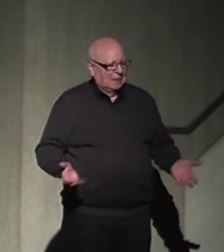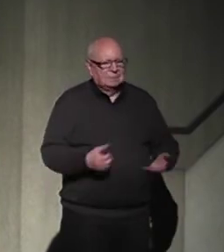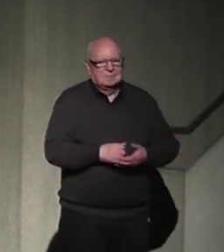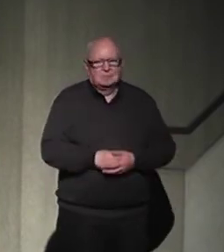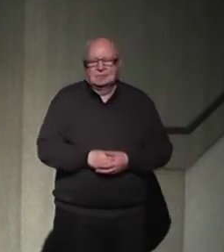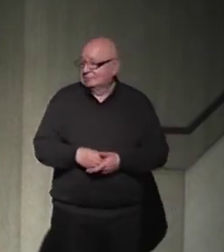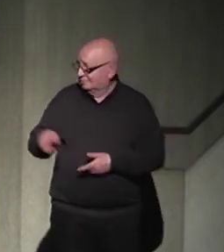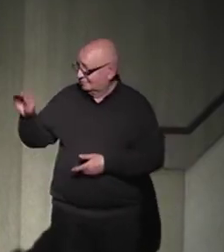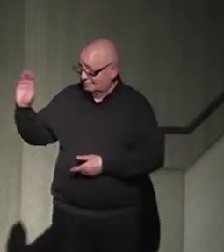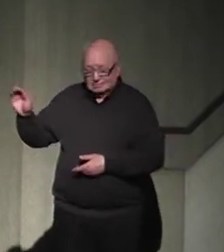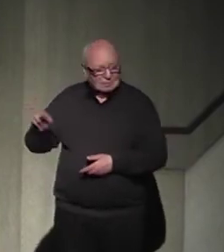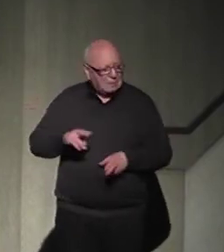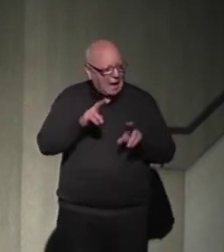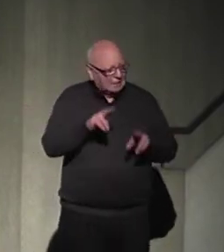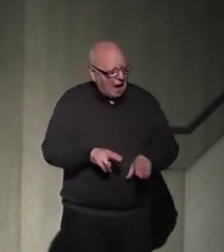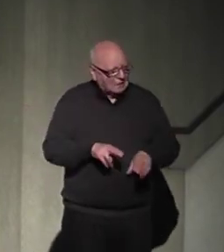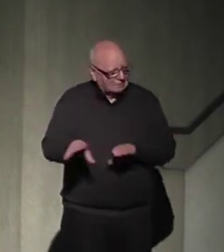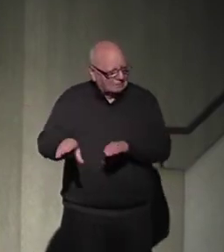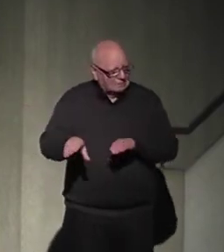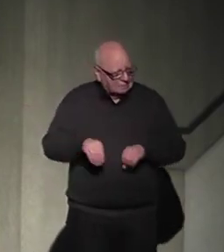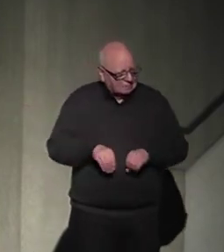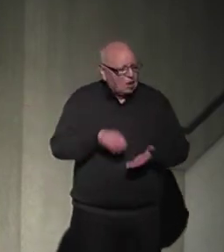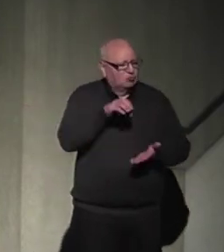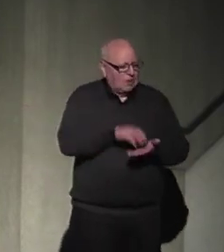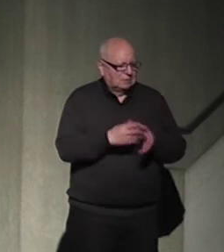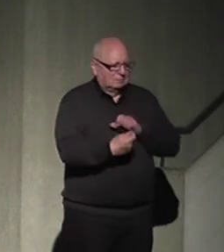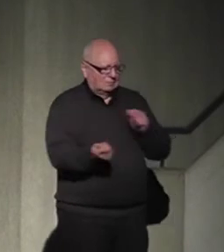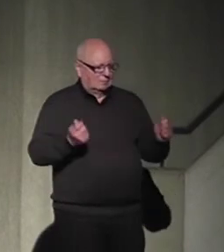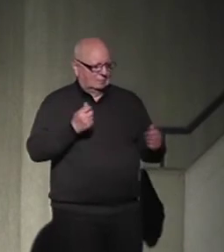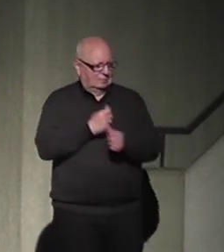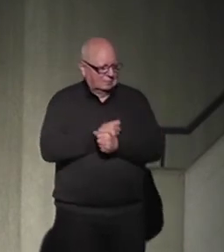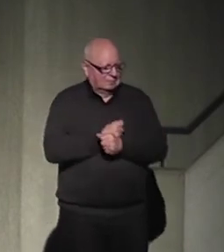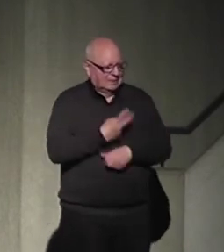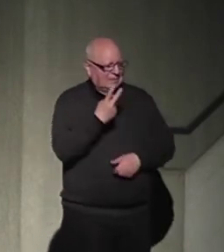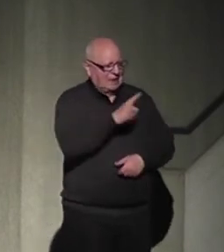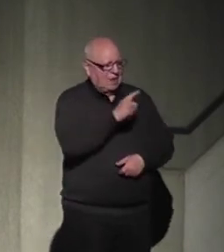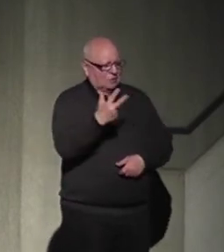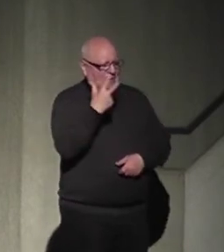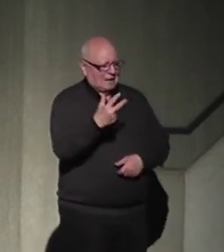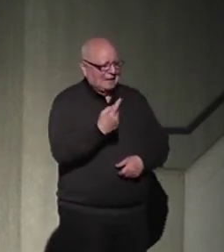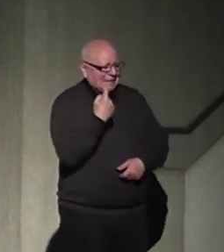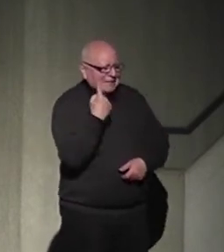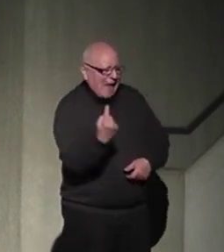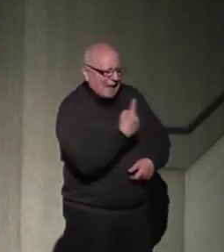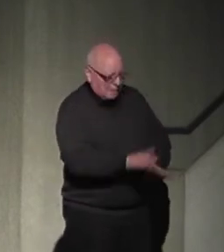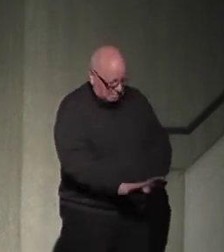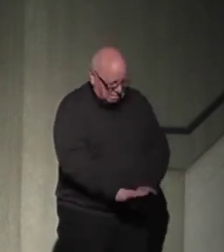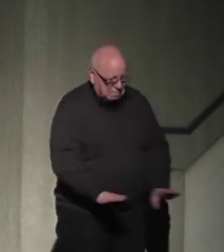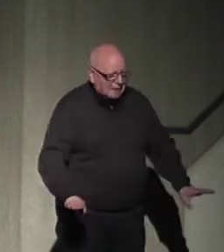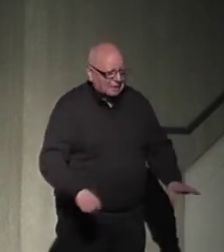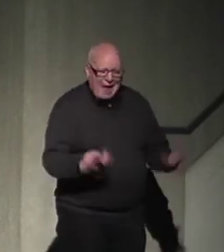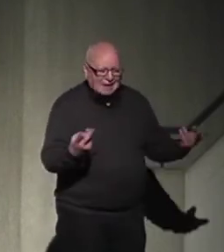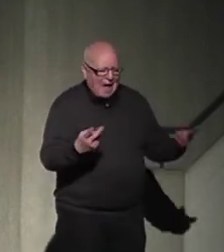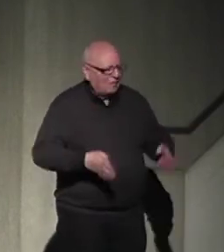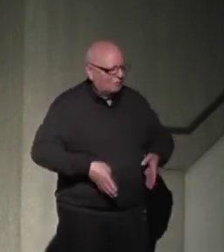das Projekt im Beirat aufgegriffen und anschließend von der Stadt umgesetzt. Seit 2003 wird jede Bank, egal ob in den